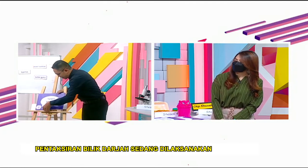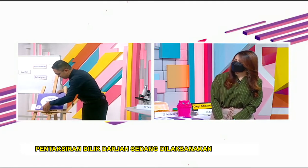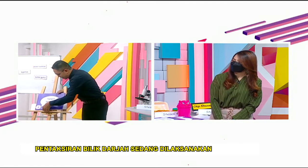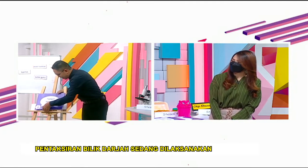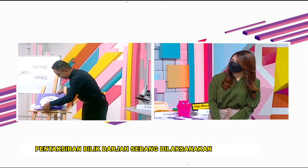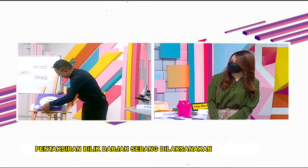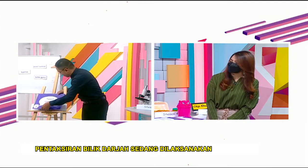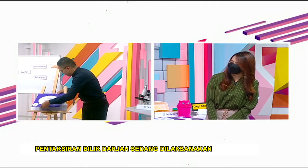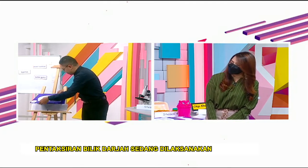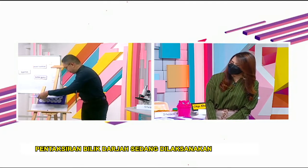kat sini